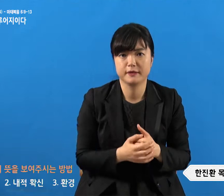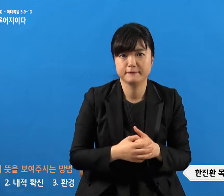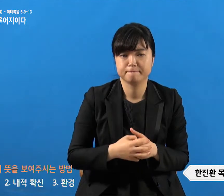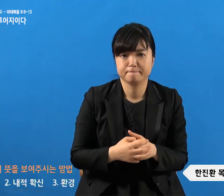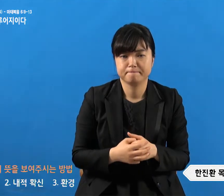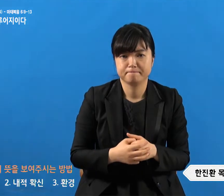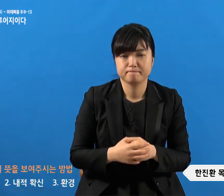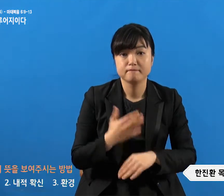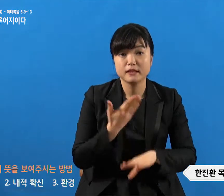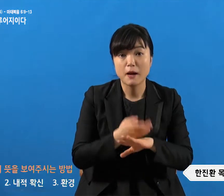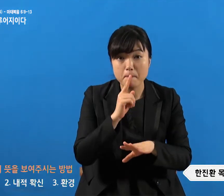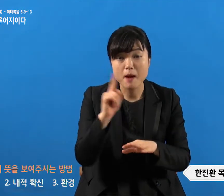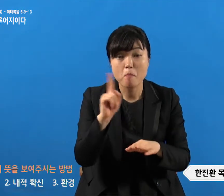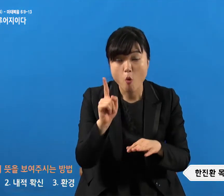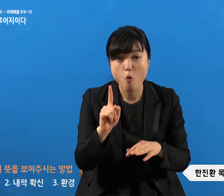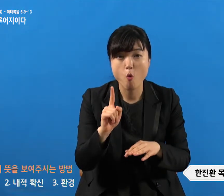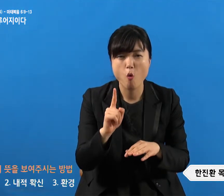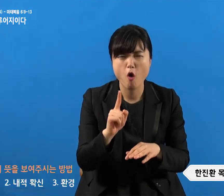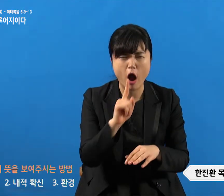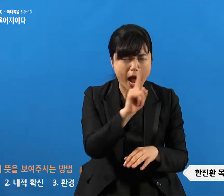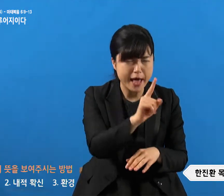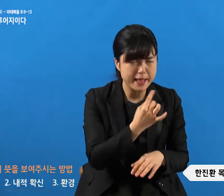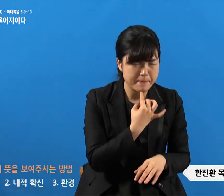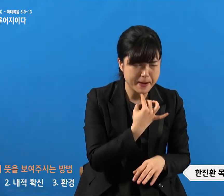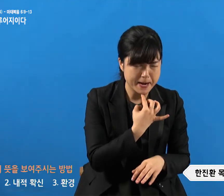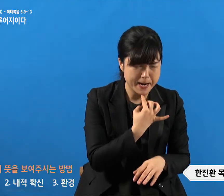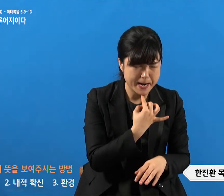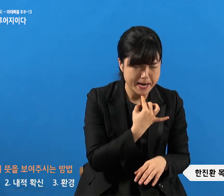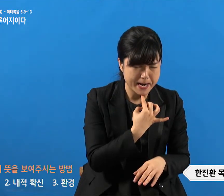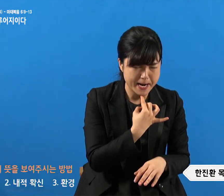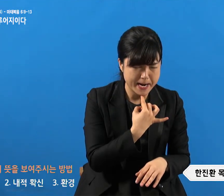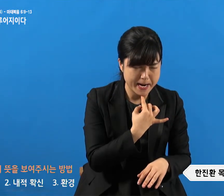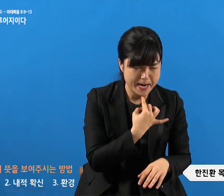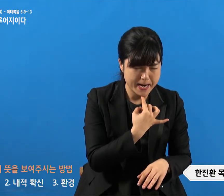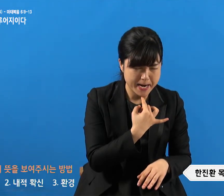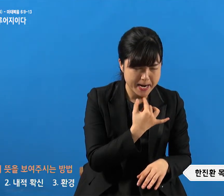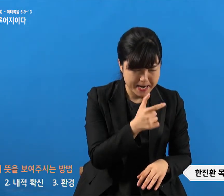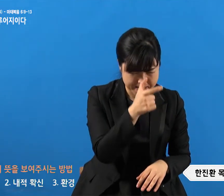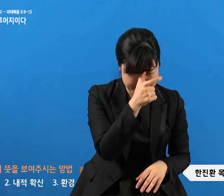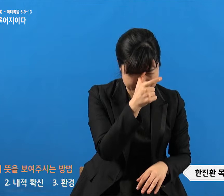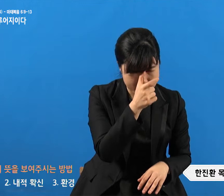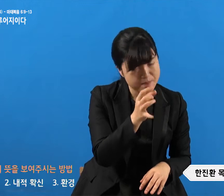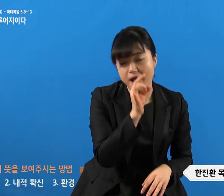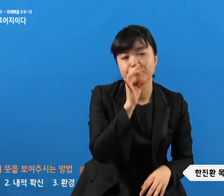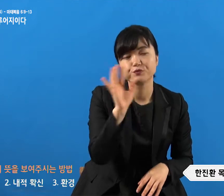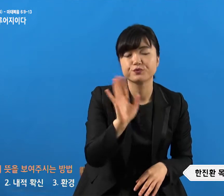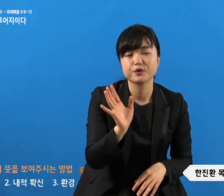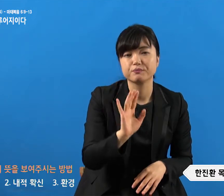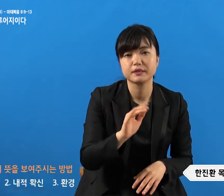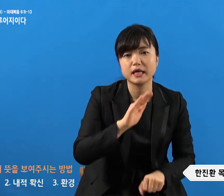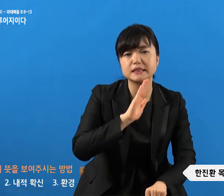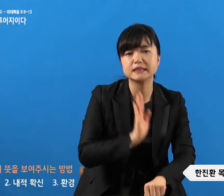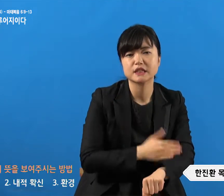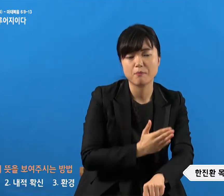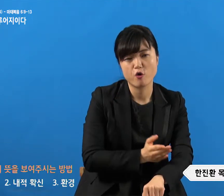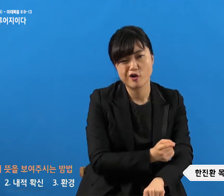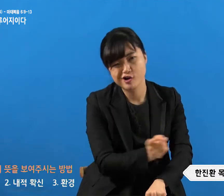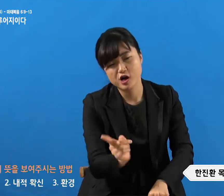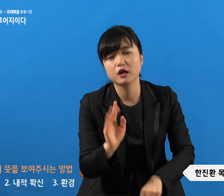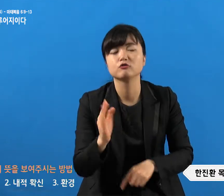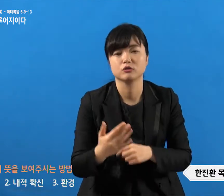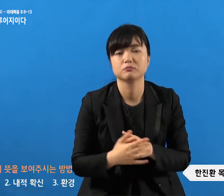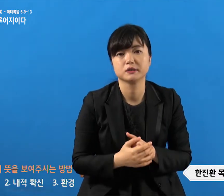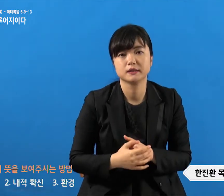말입니다. 다른 말로 하면 어느 한 가지 방편만을 가지고 너무 고집을 피우면 잘못될 수가 있다는